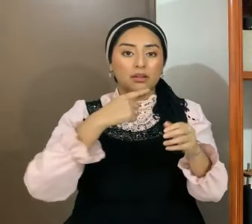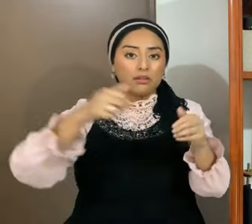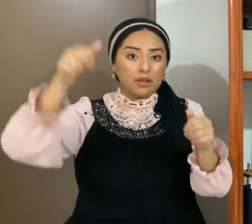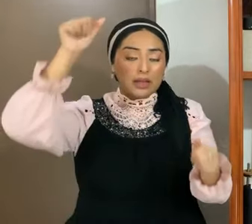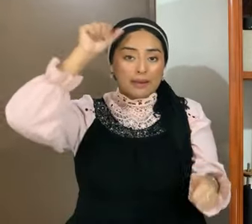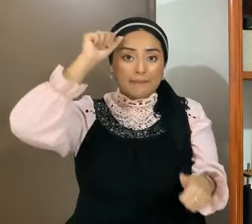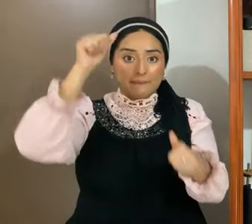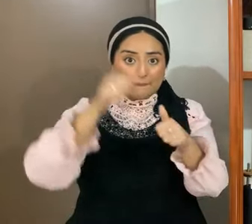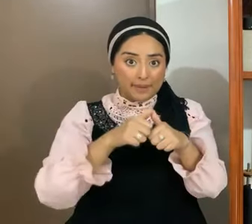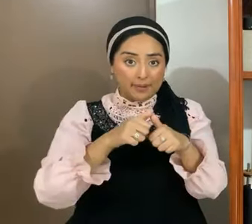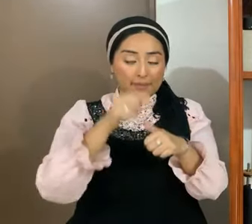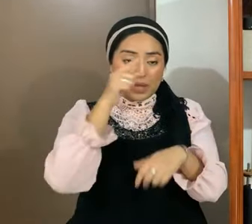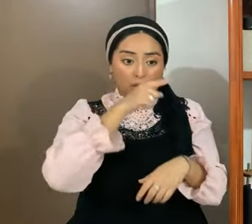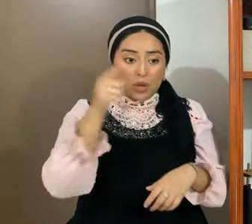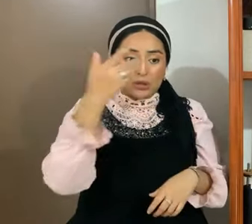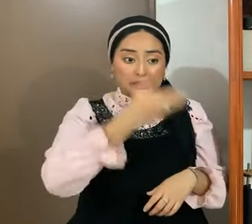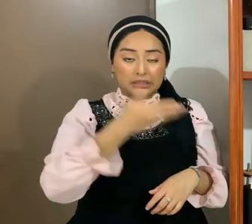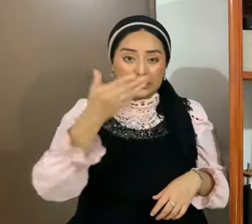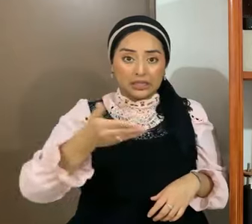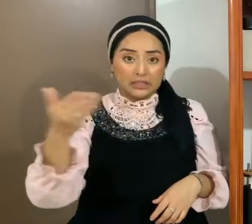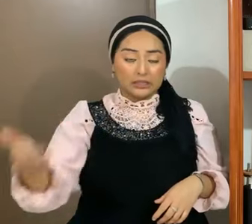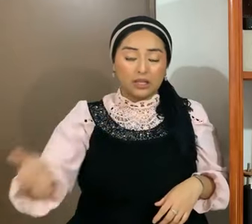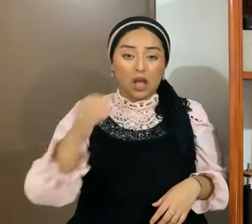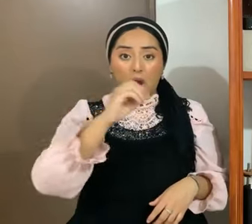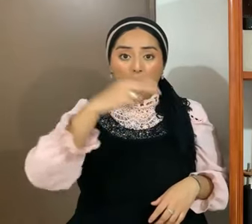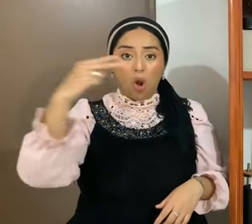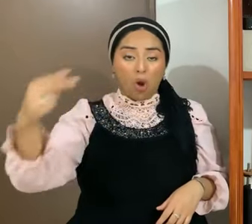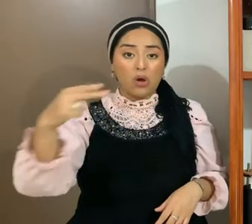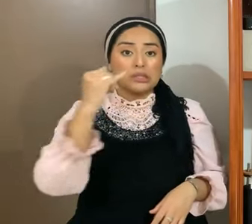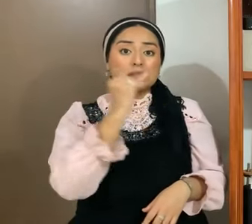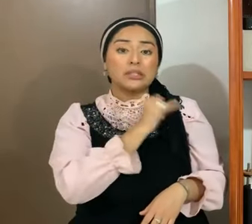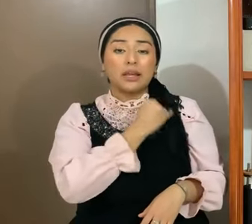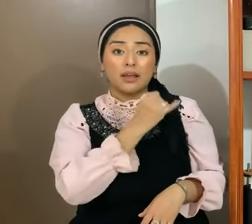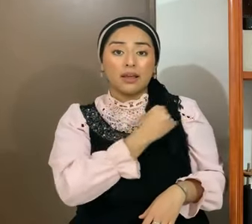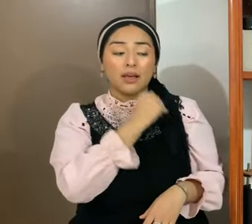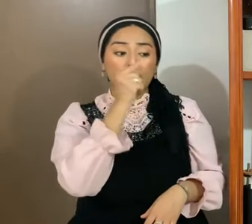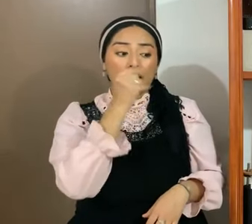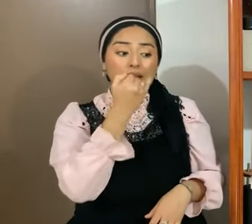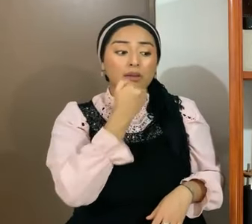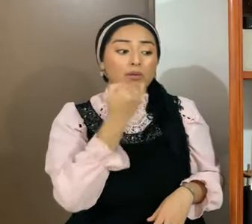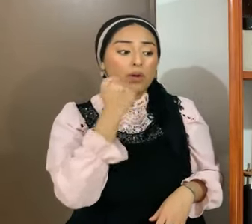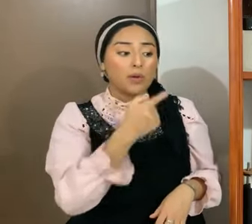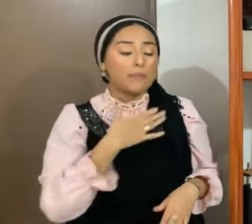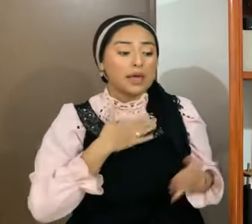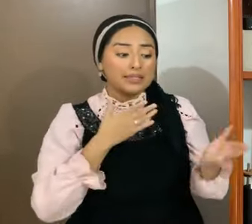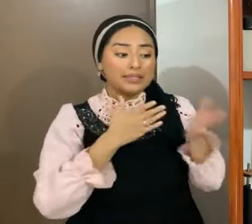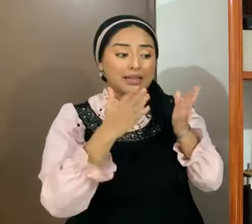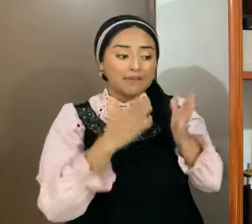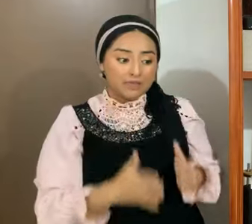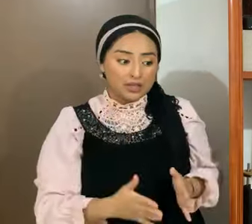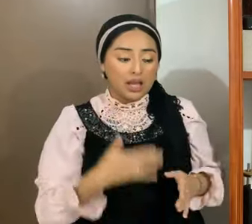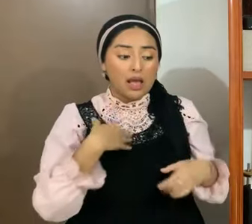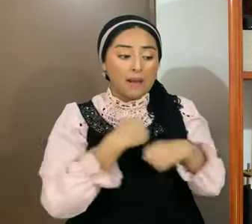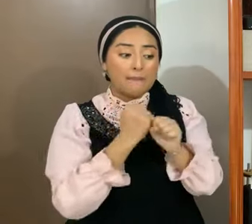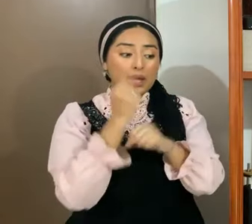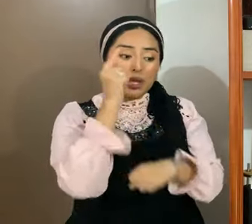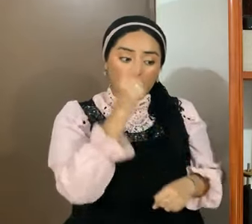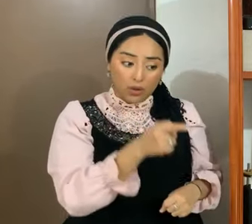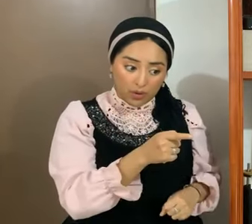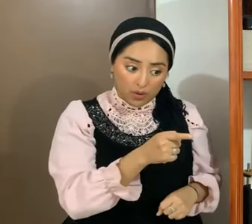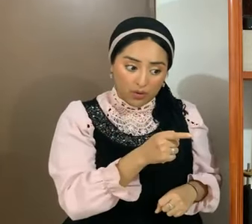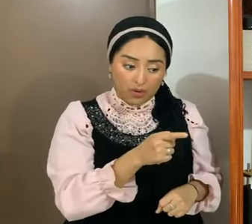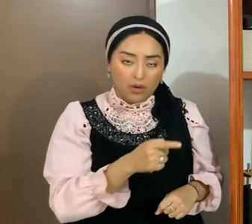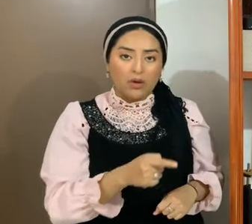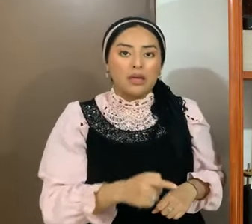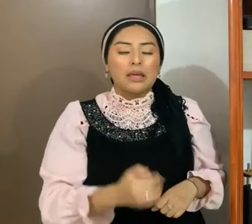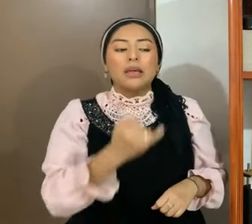Acuérdate de estas cosas, oh Jacob e Israel, porque mi siervo eres. Yo te formé, siervo mío eres